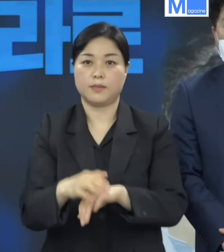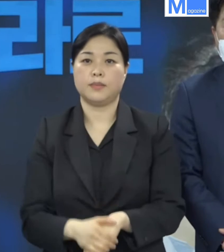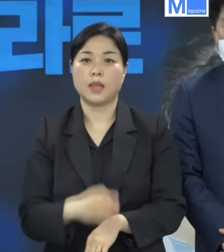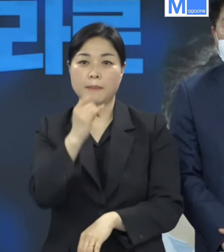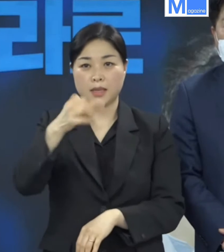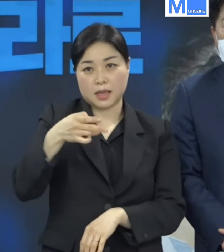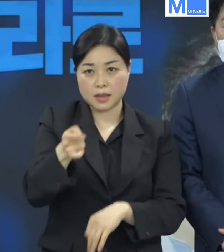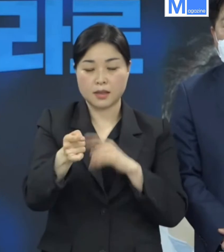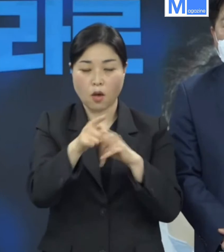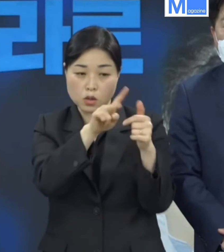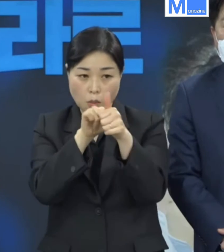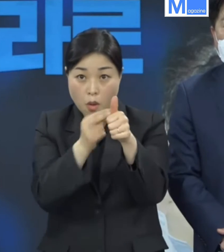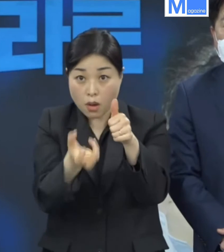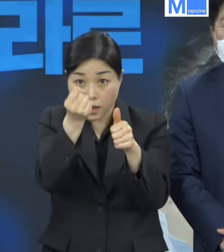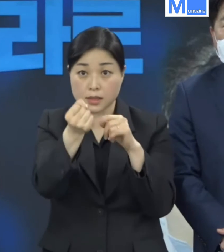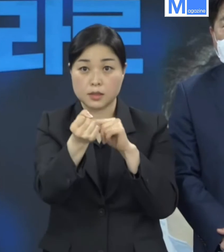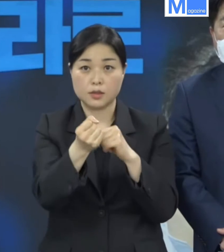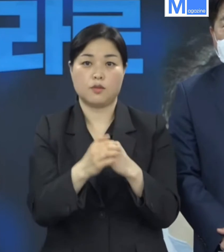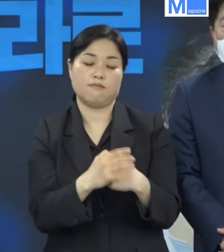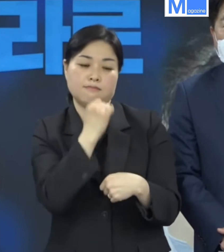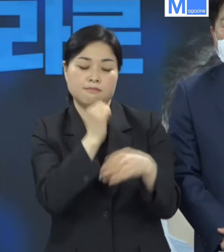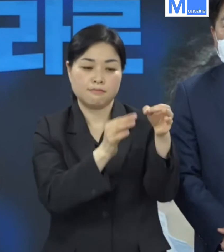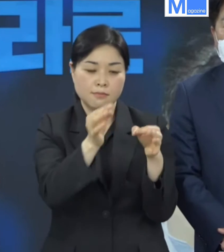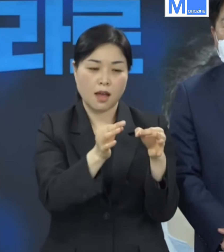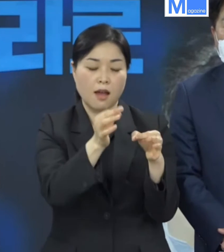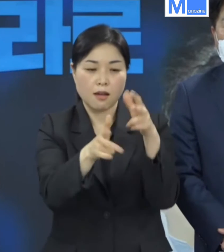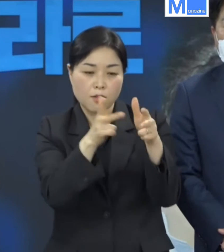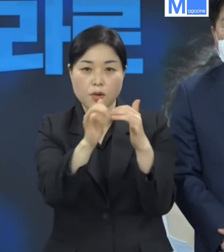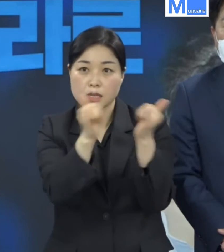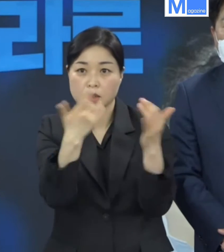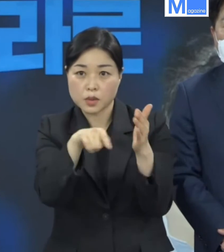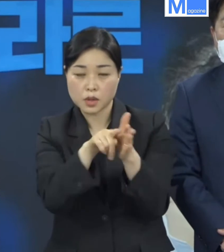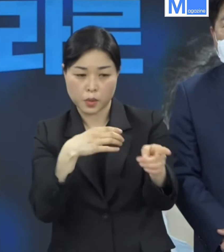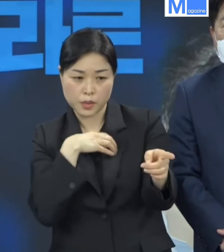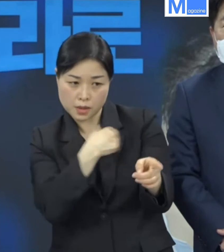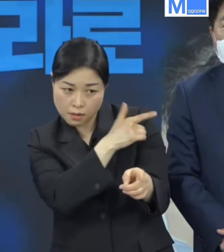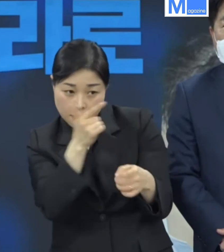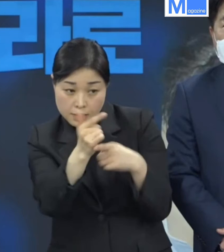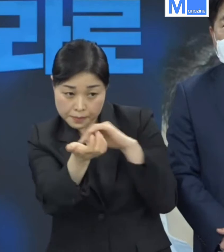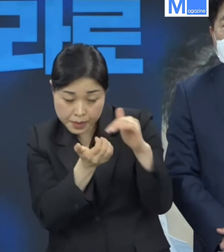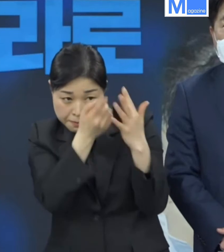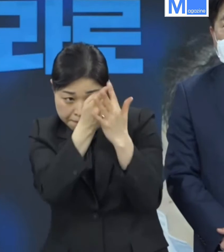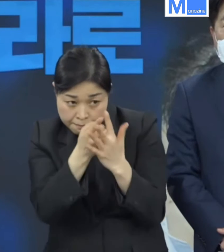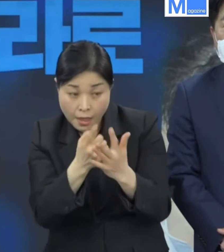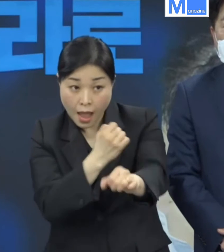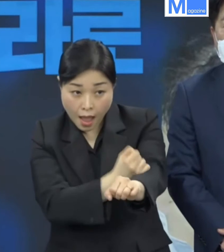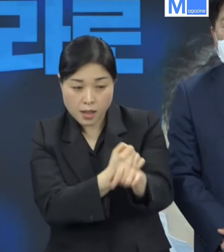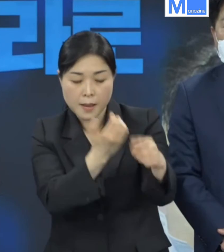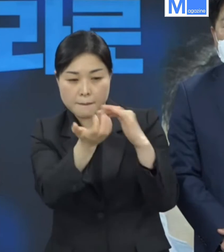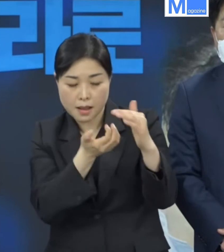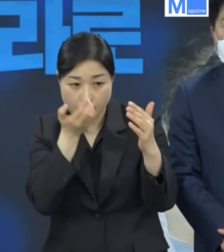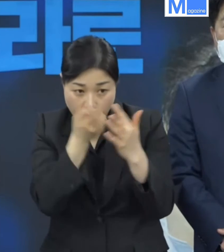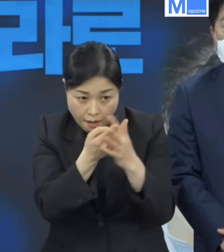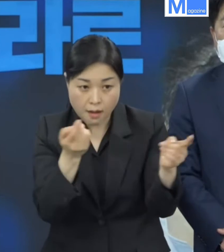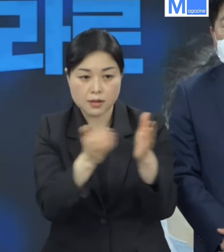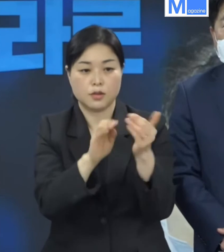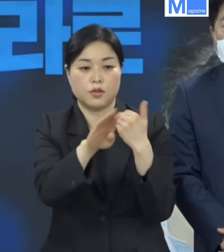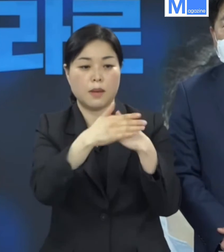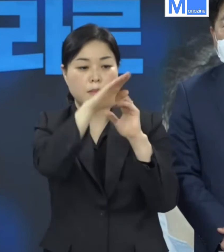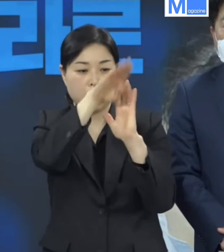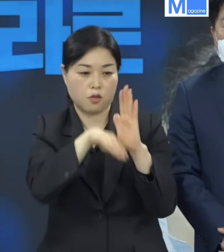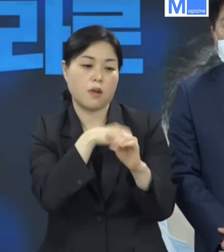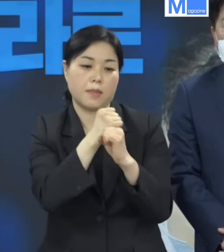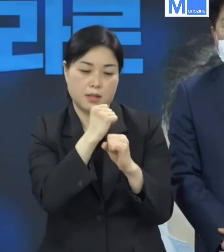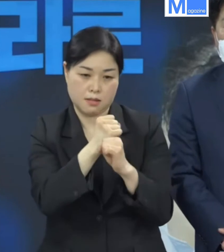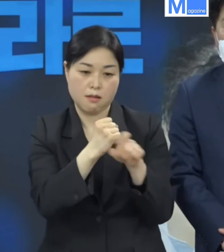빅데이터를 활용해서 소상공인 자영업 위기 신호 등을 개발하겠습니다. 위기 단계에 따른 대처 방안을 매뉴얼로 만들어서